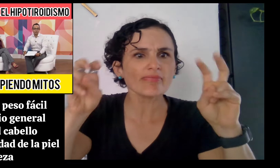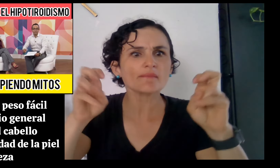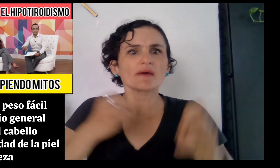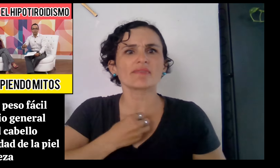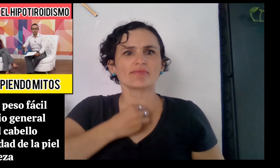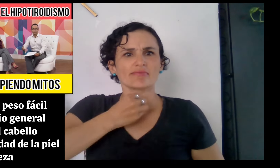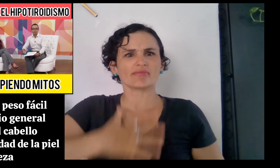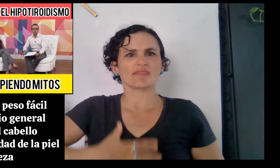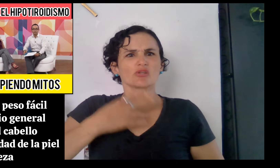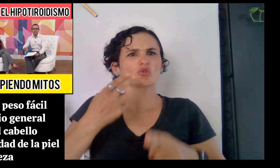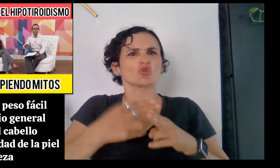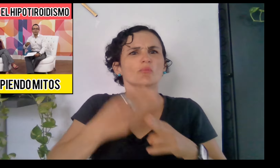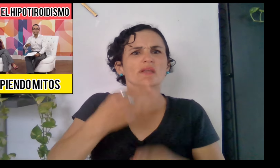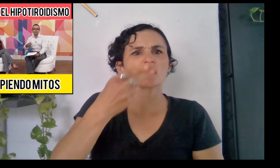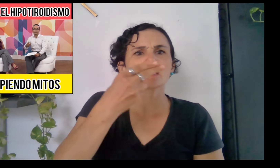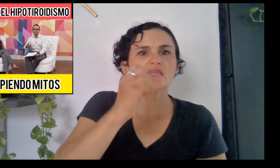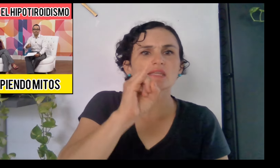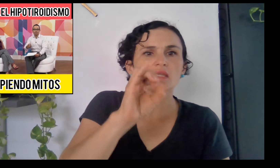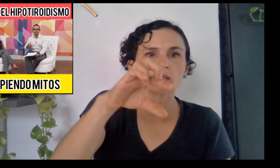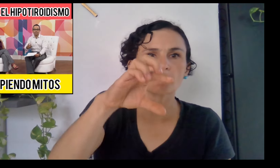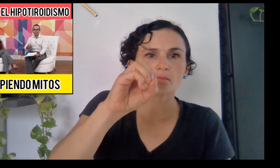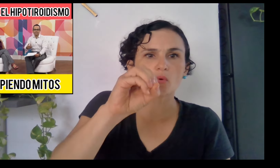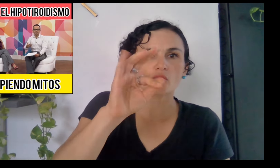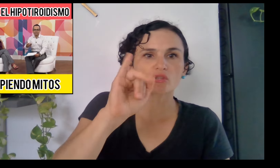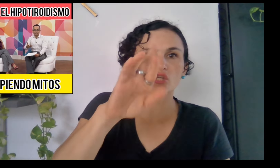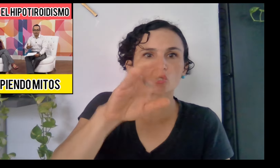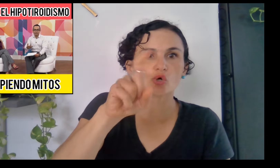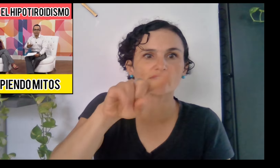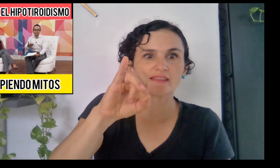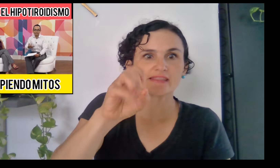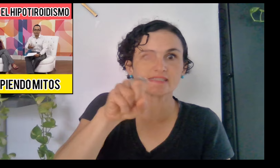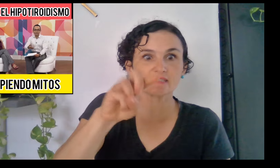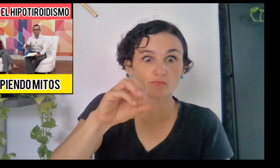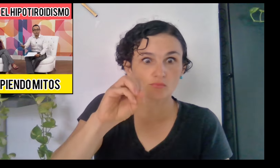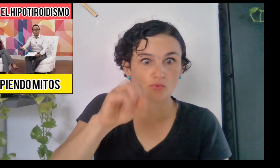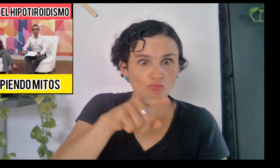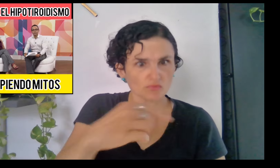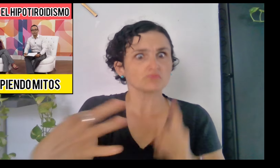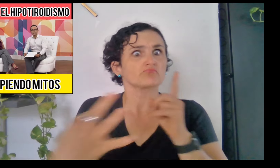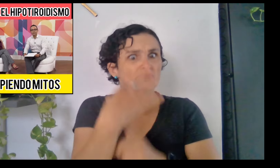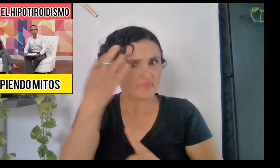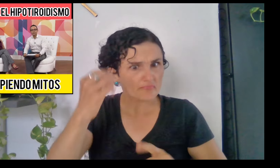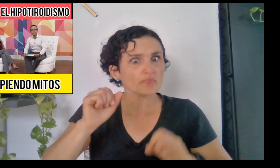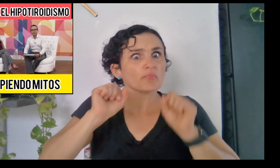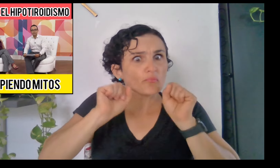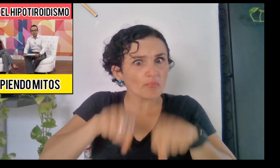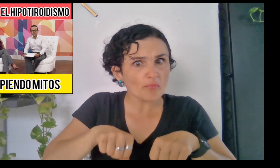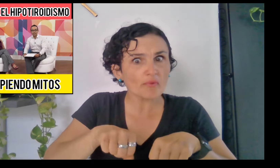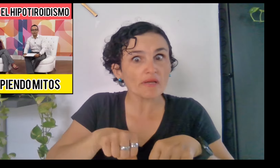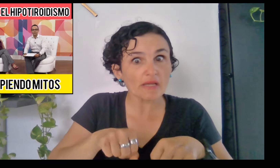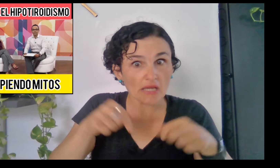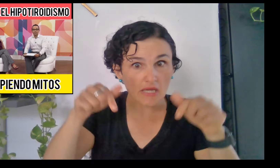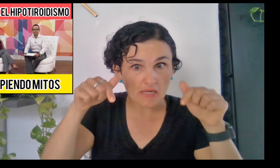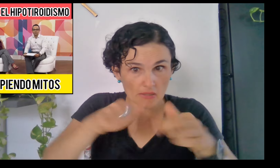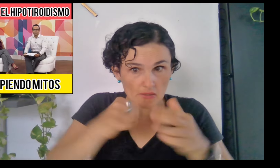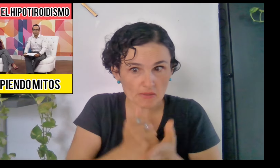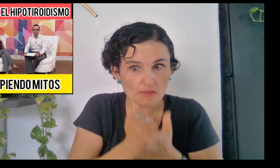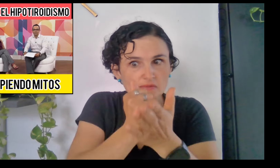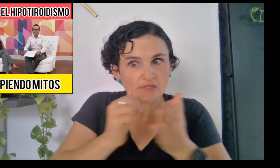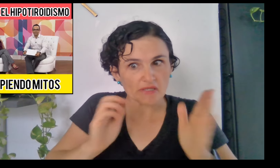más común, que es el hipotiroidismo, y vamos a demostrarte cómo puedes estar afectado de la tiroides, y junto con esto te vamos a ayudar a recuperar